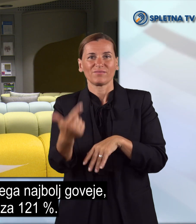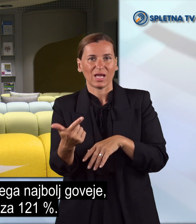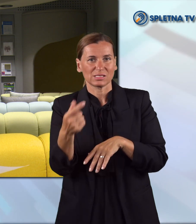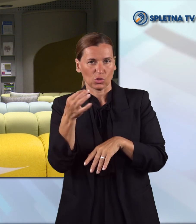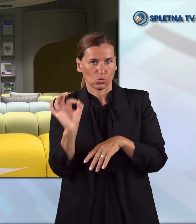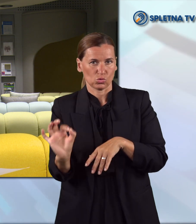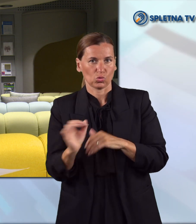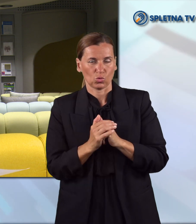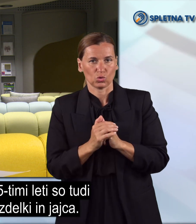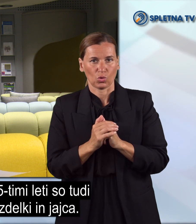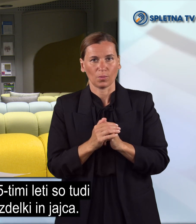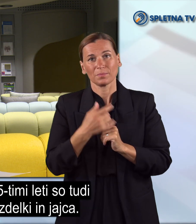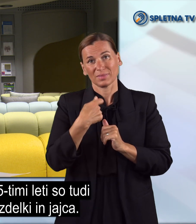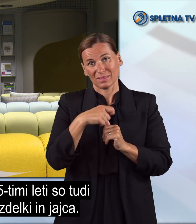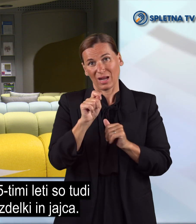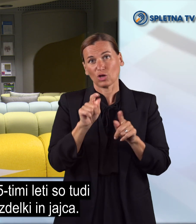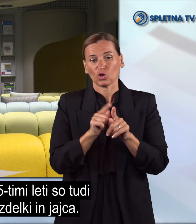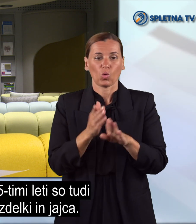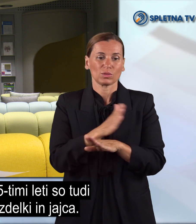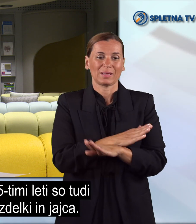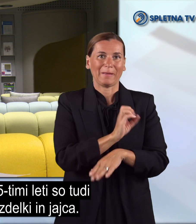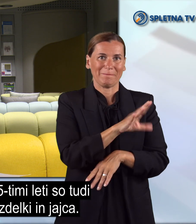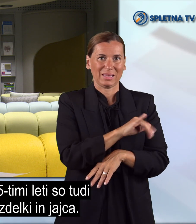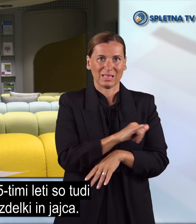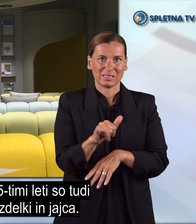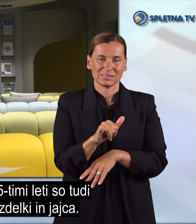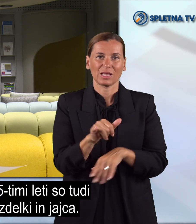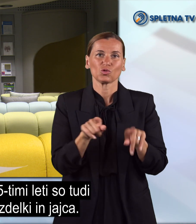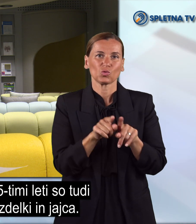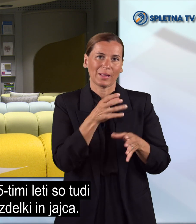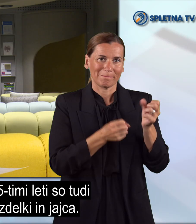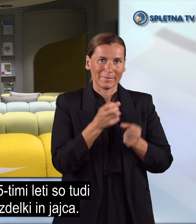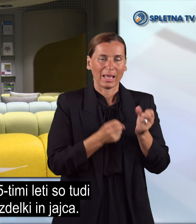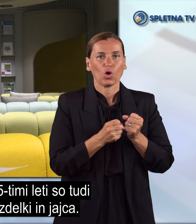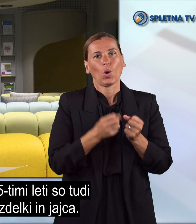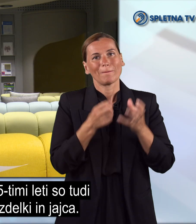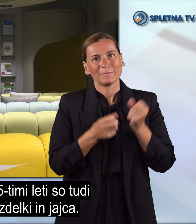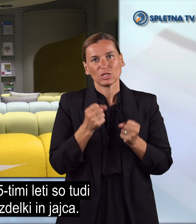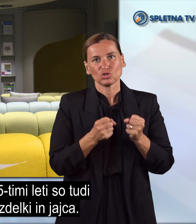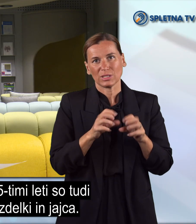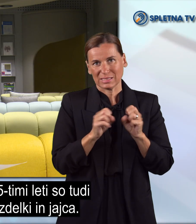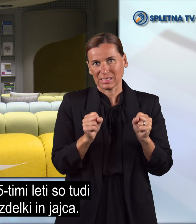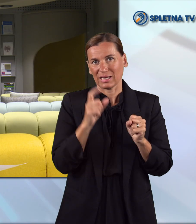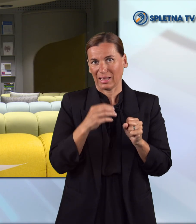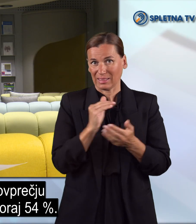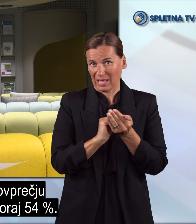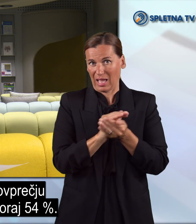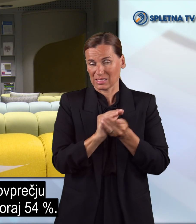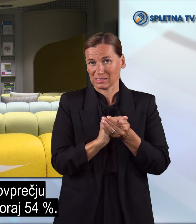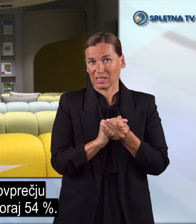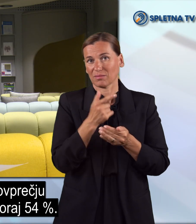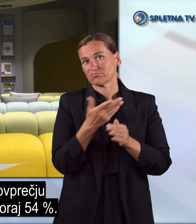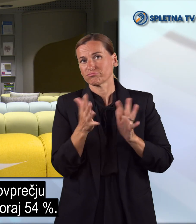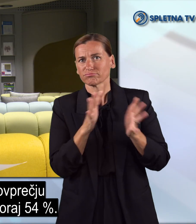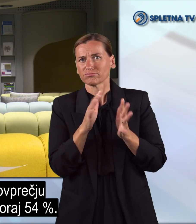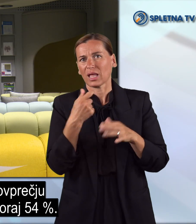121%. Dražji kot pred 15 leti so tudi mleko, mlečni izdelki in jajca. Ti so v